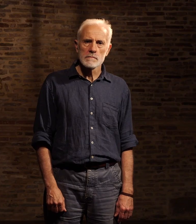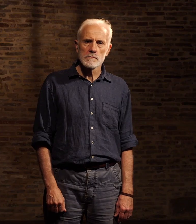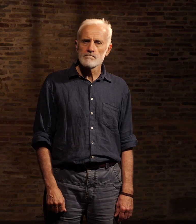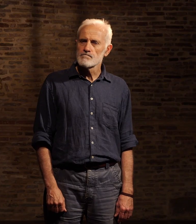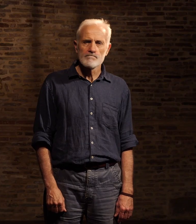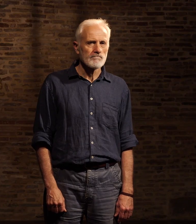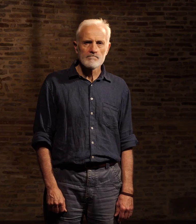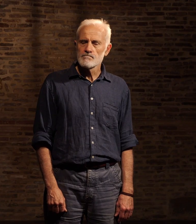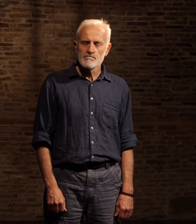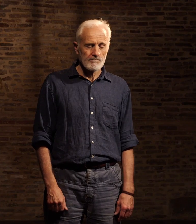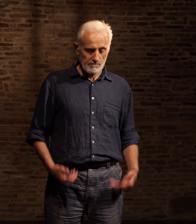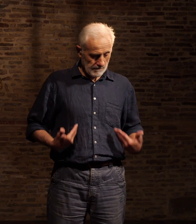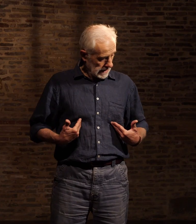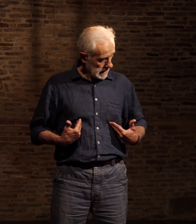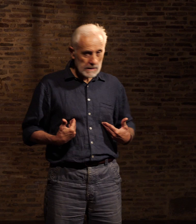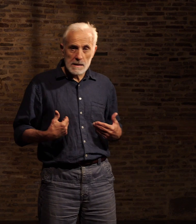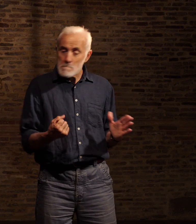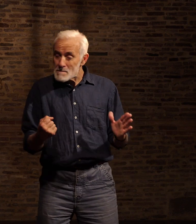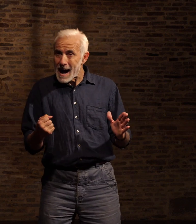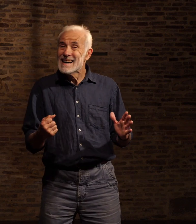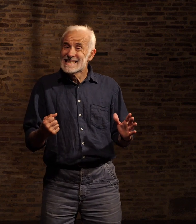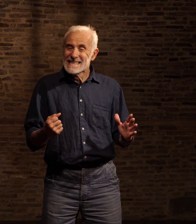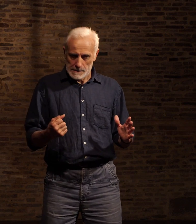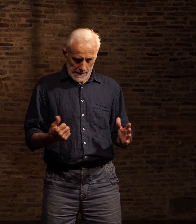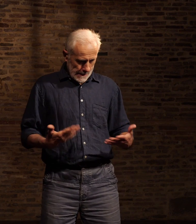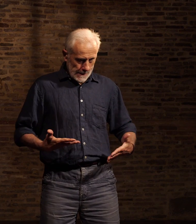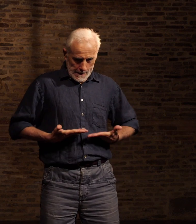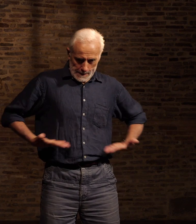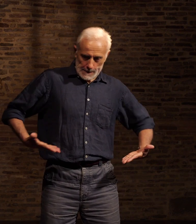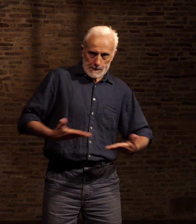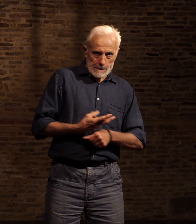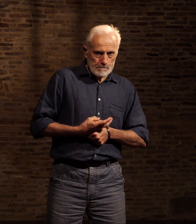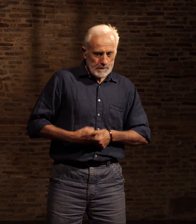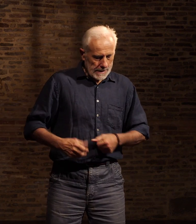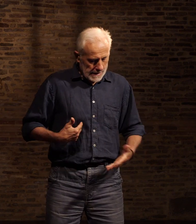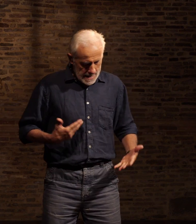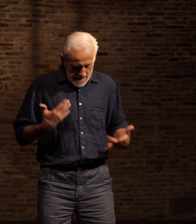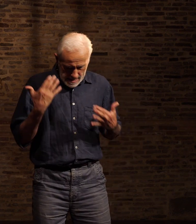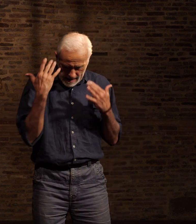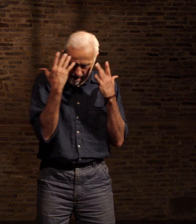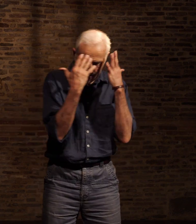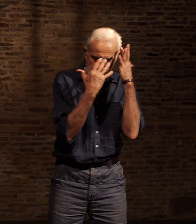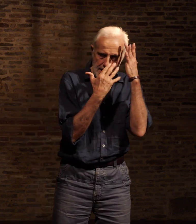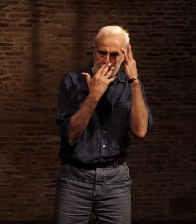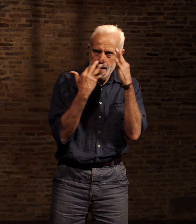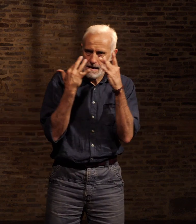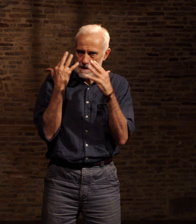indéniablement je m'étais forêt dans un sacré pétrin j'étais trop absorbés